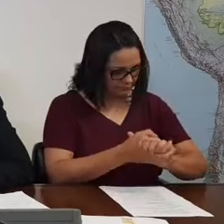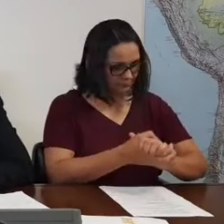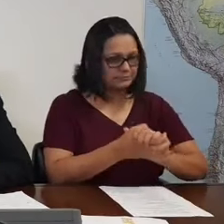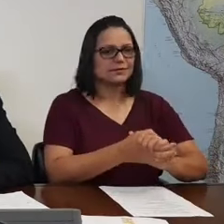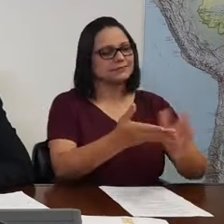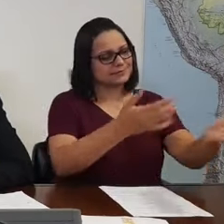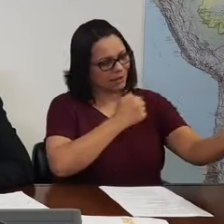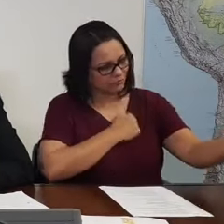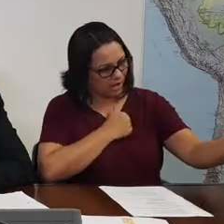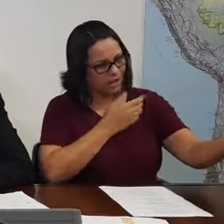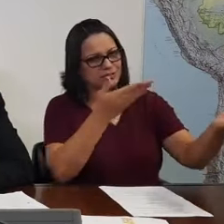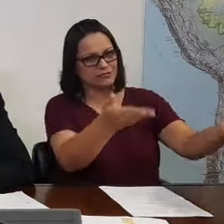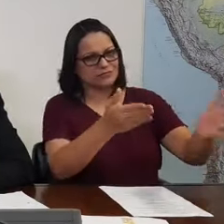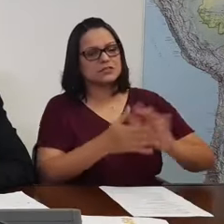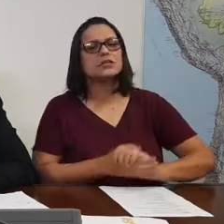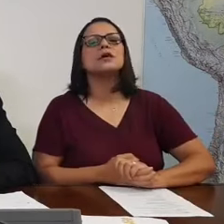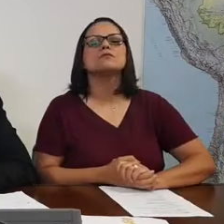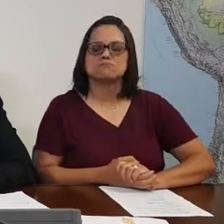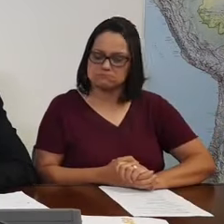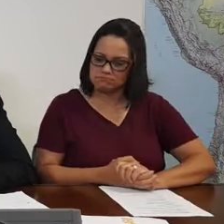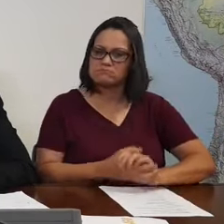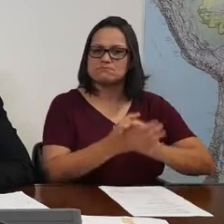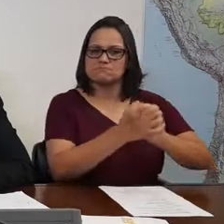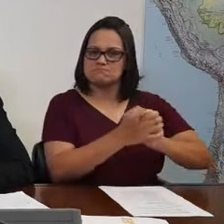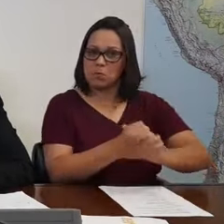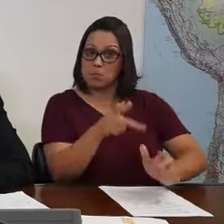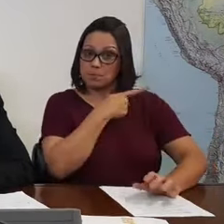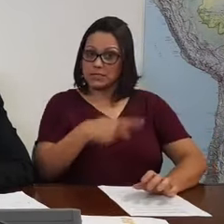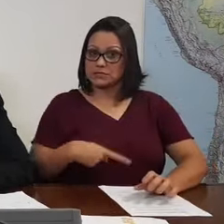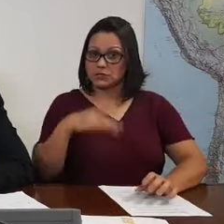estava com saudade dele, e o cumprimentei nesse momento,